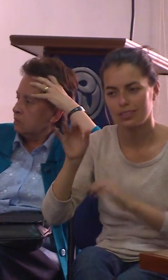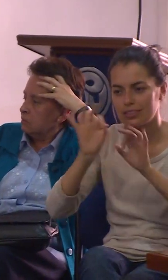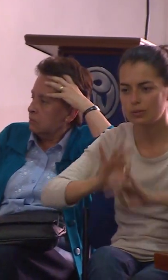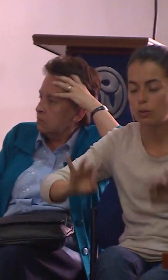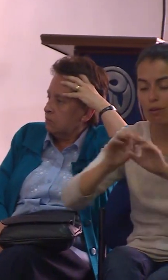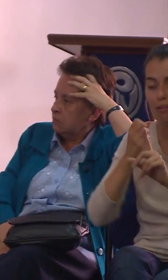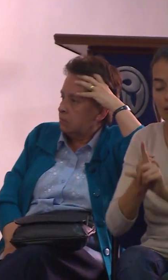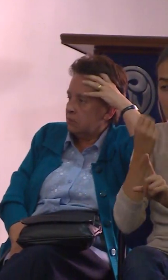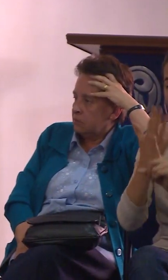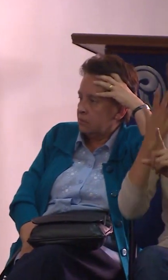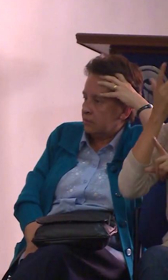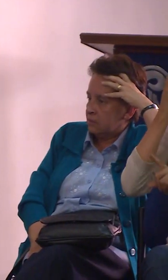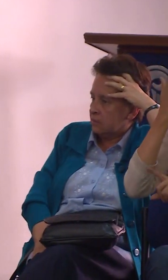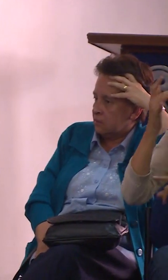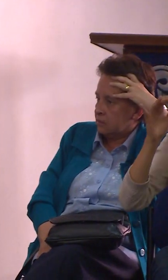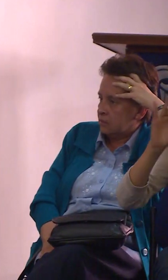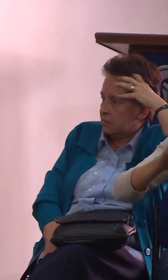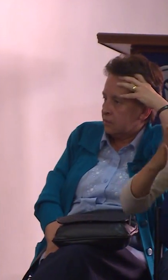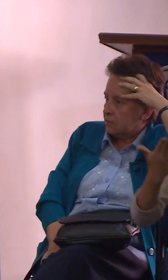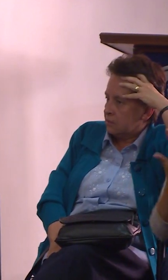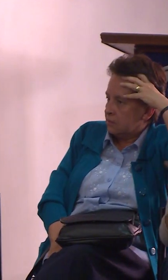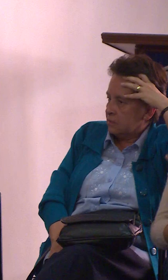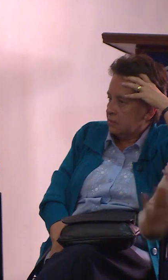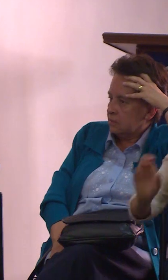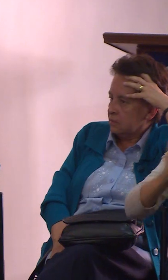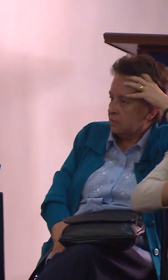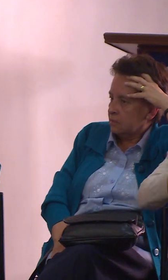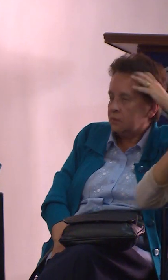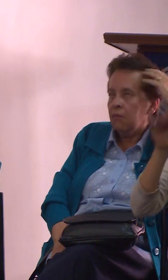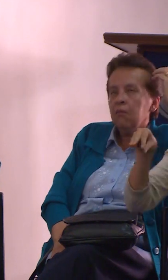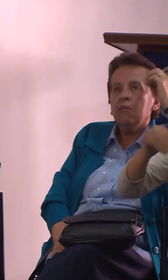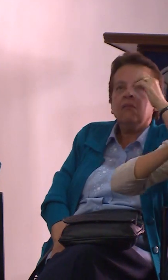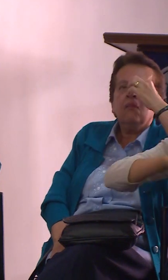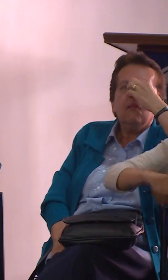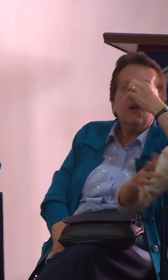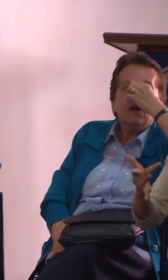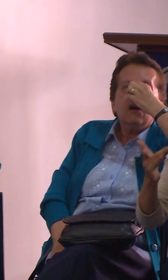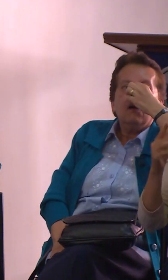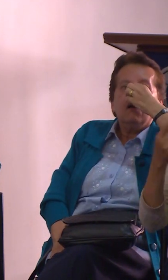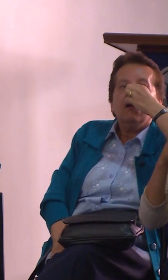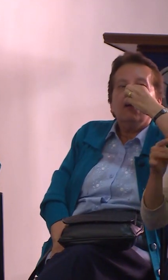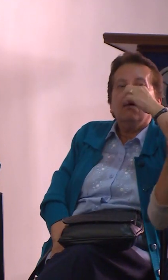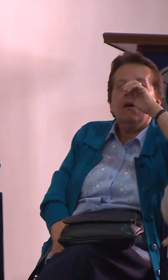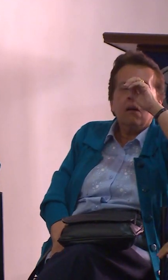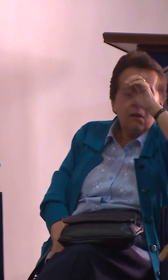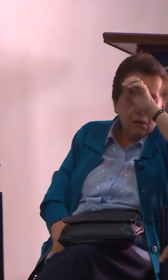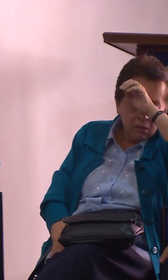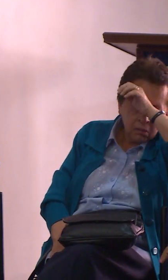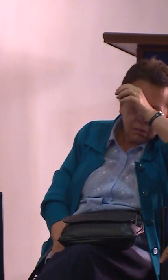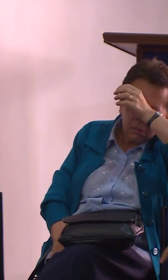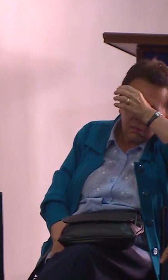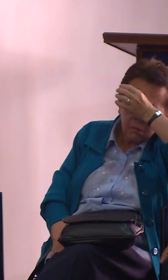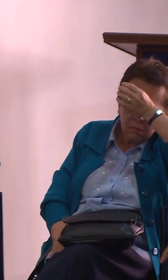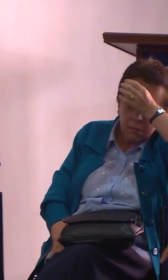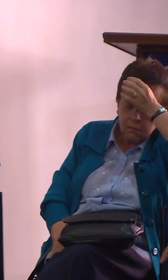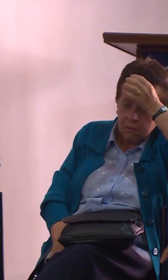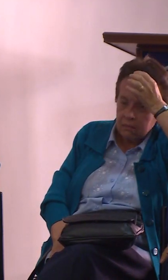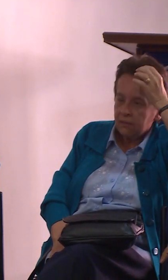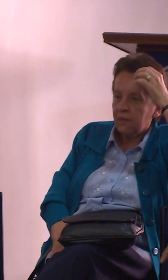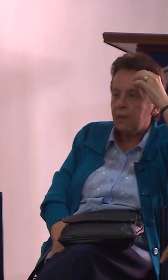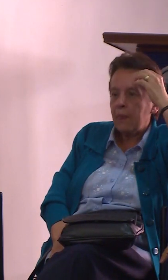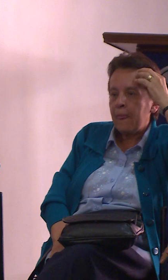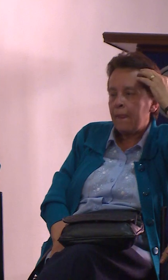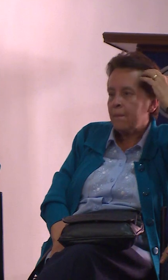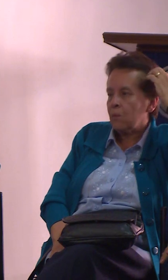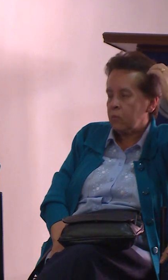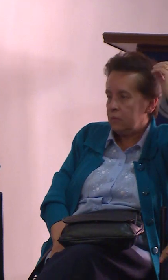bien las comunidades están presentes en cada uno de sus territorios, pero en el momento en que llega ese lugar de